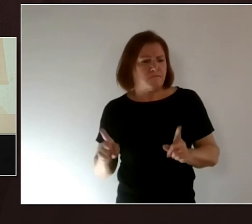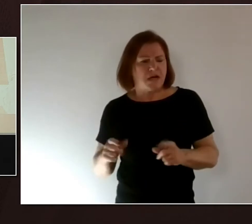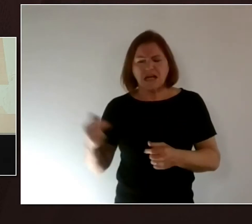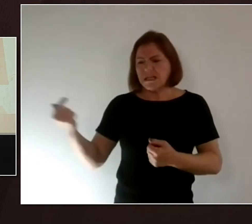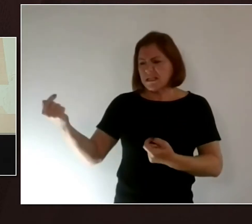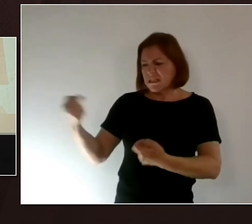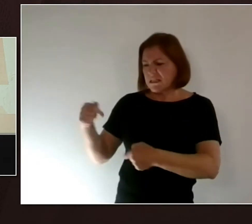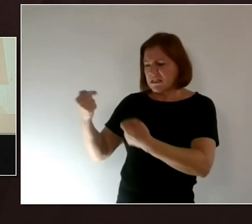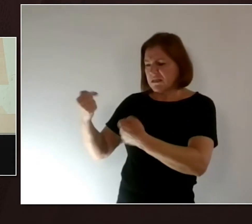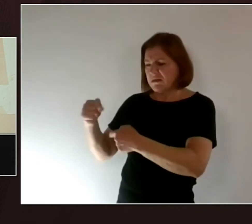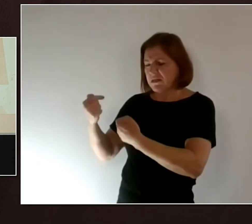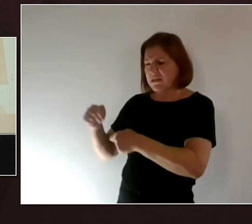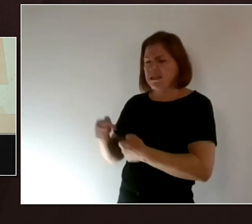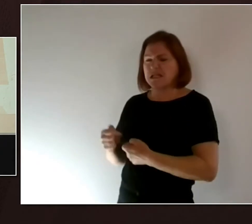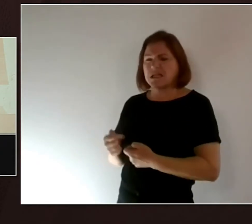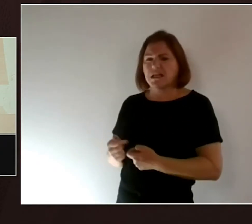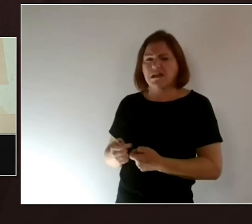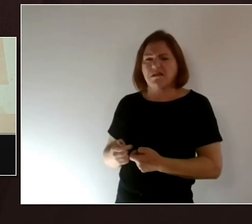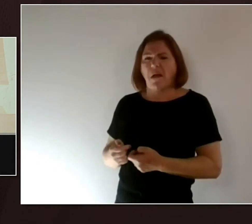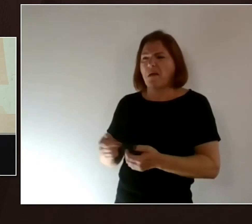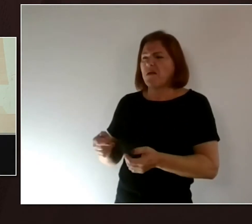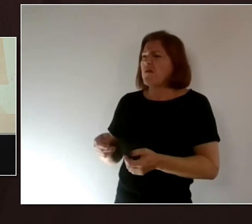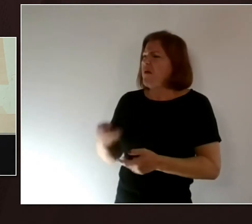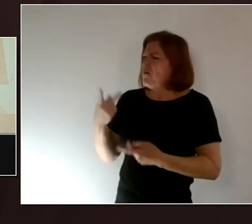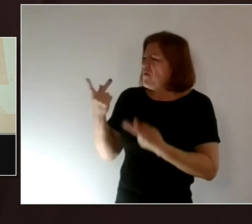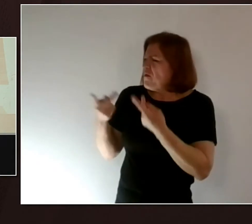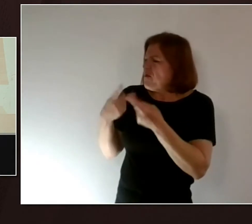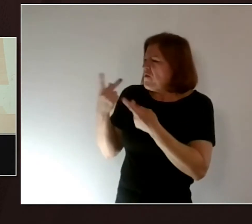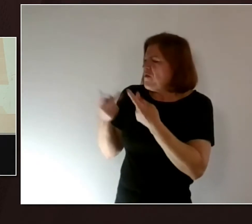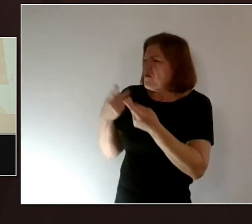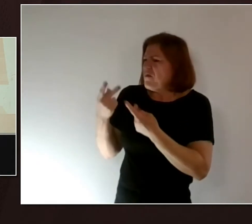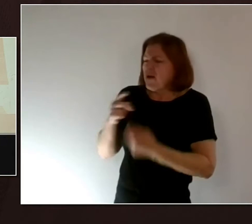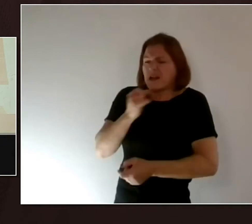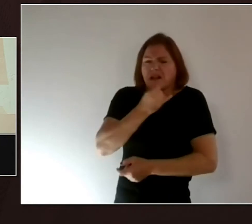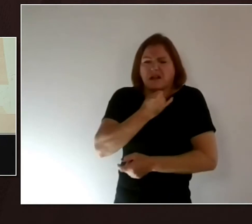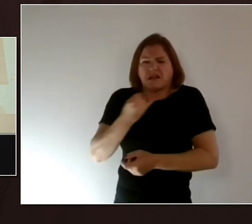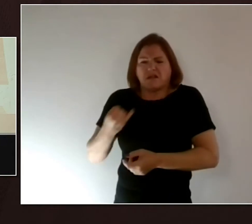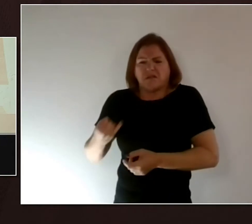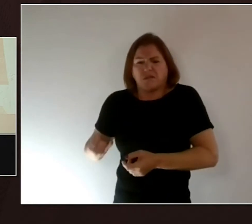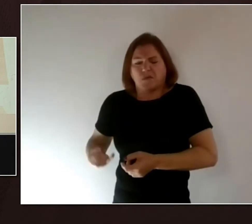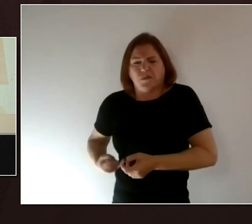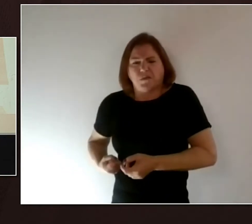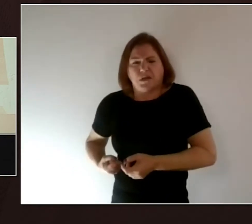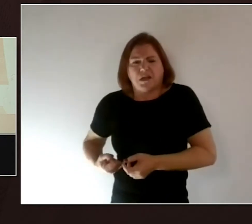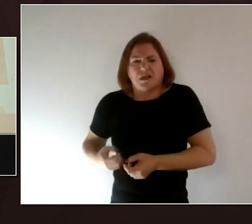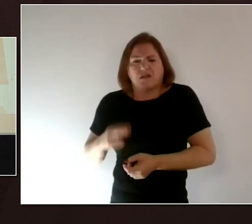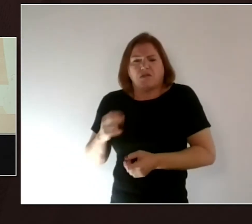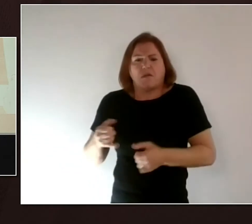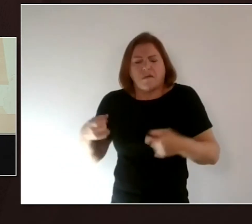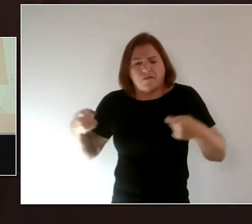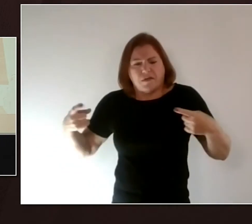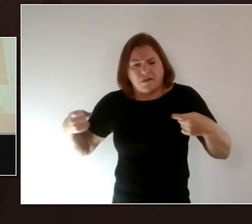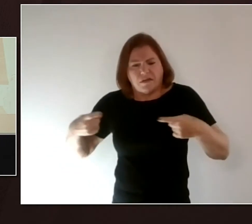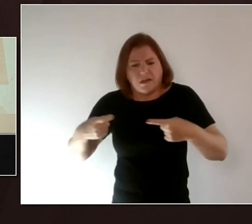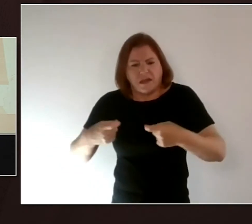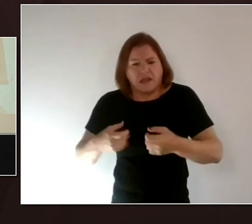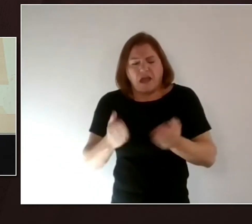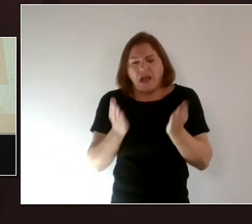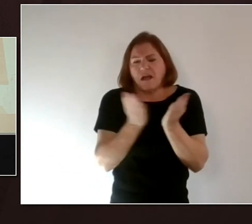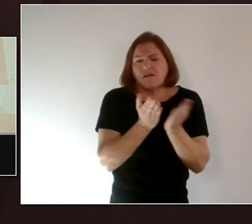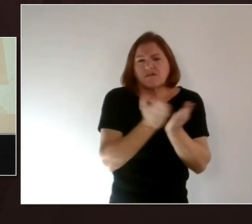contra os cristãos. Só que eles usaram outro imperador, Galério, seu genro,